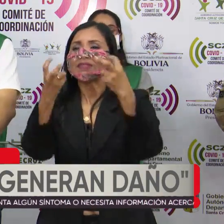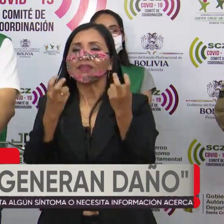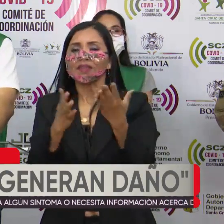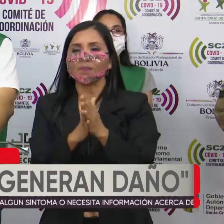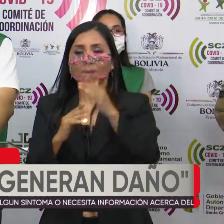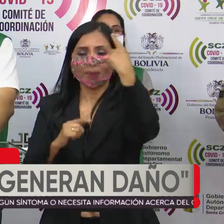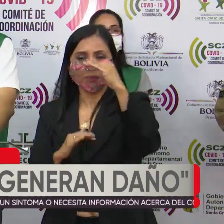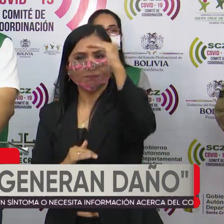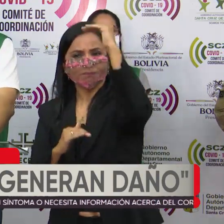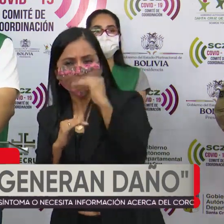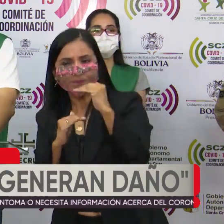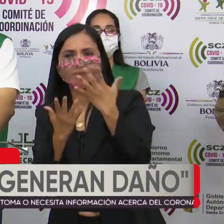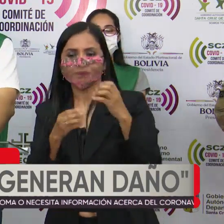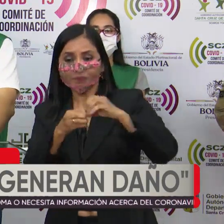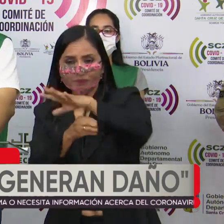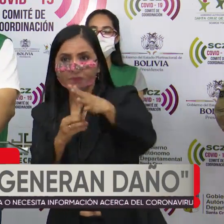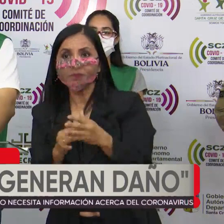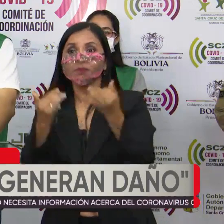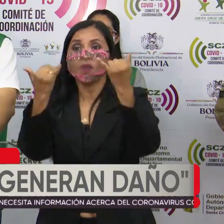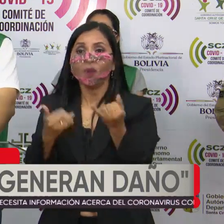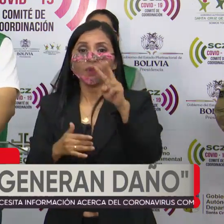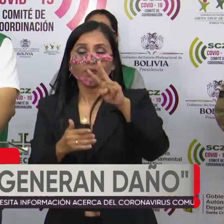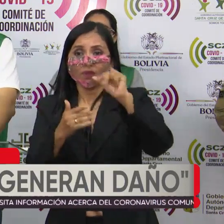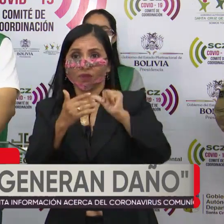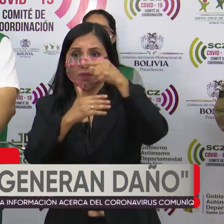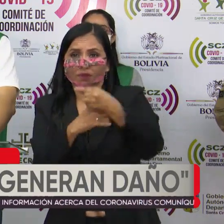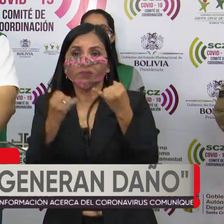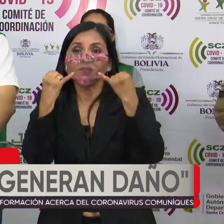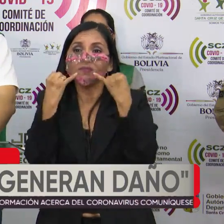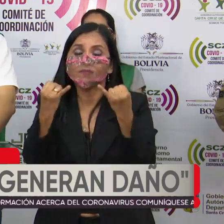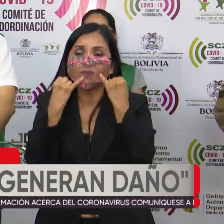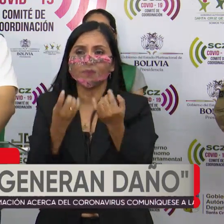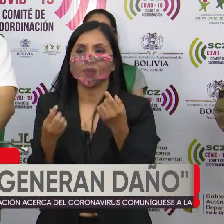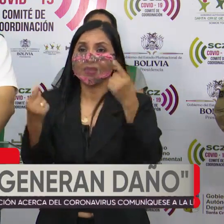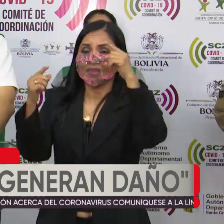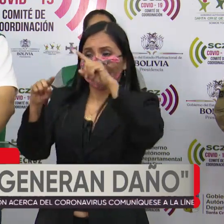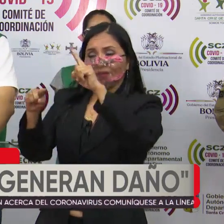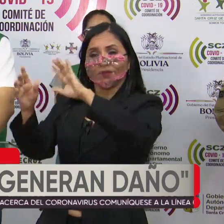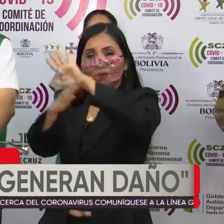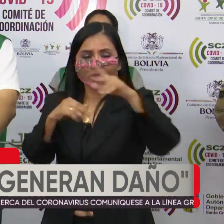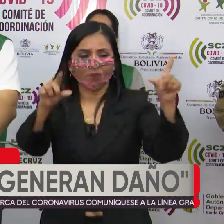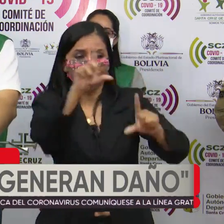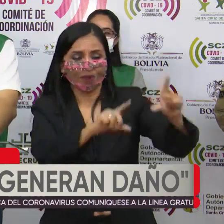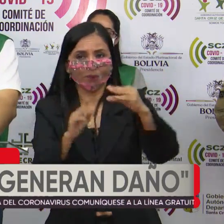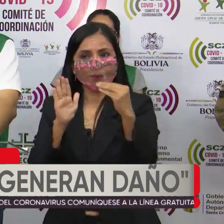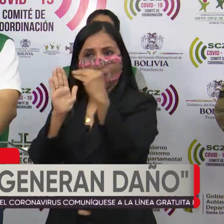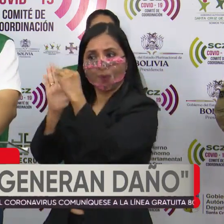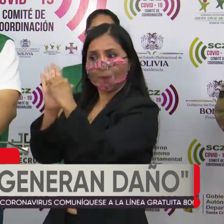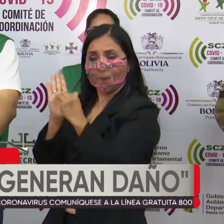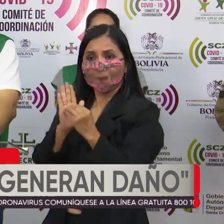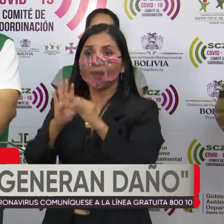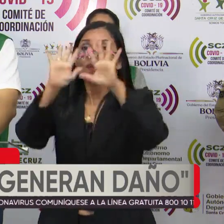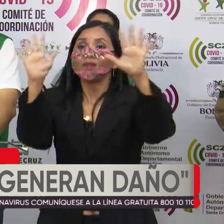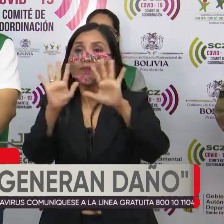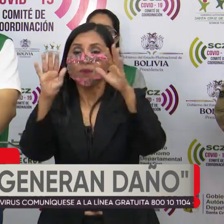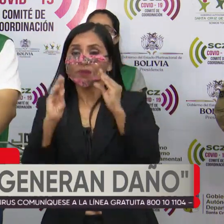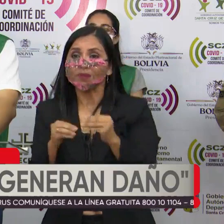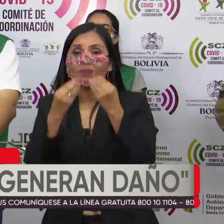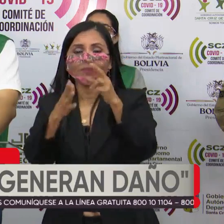de la contención. Hoy día 2 de agosto reportamos, de acuerdo a los resultados del laboratorio, que hoy día domingo